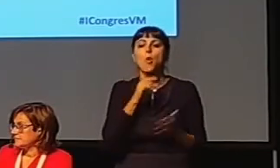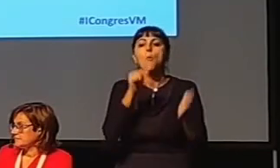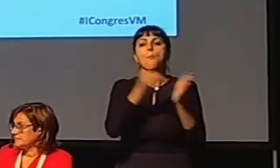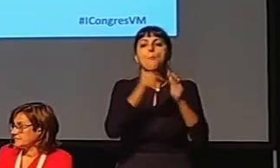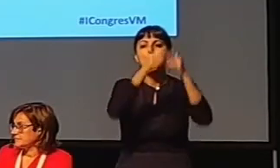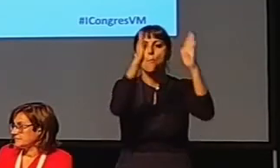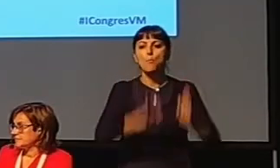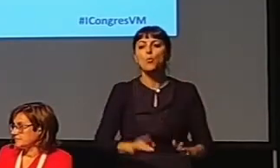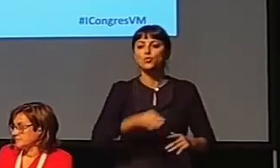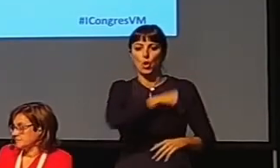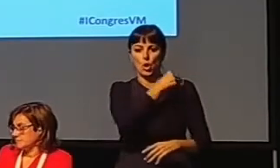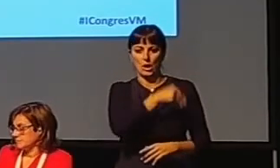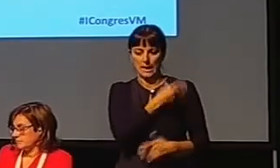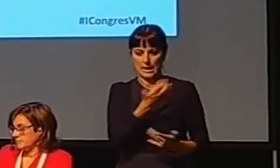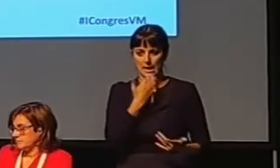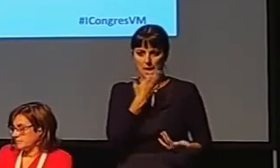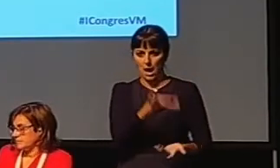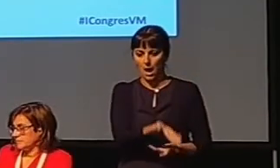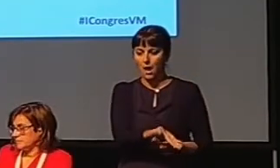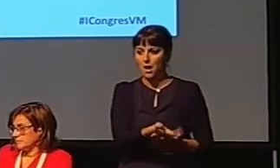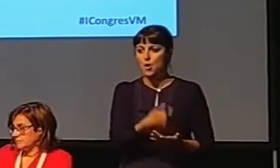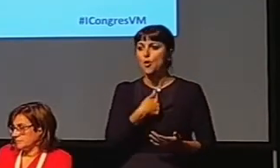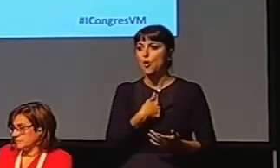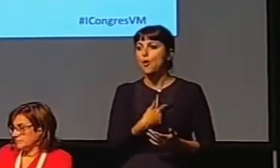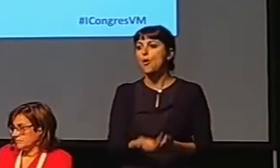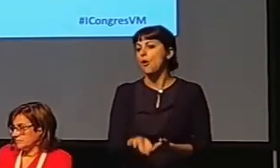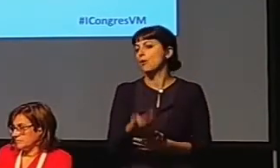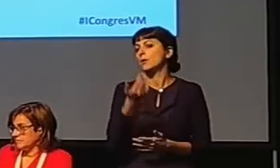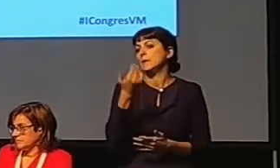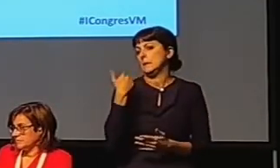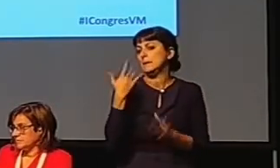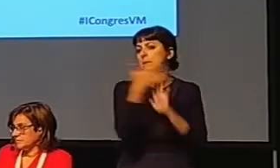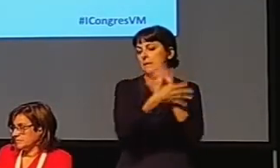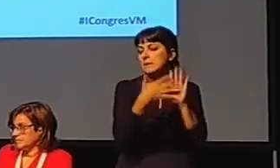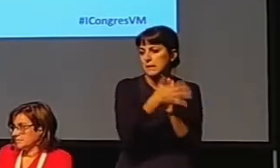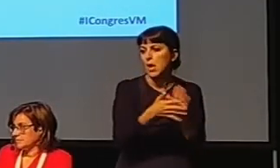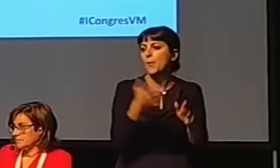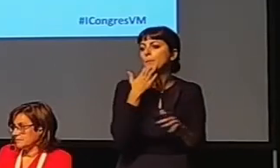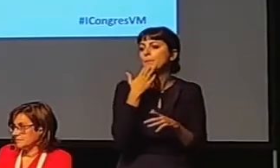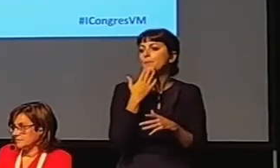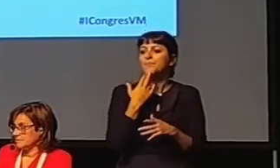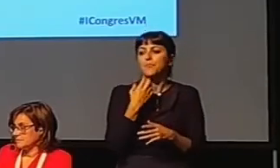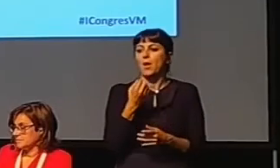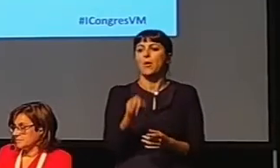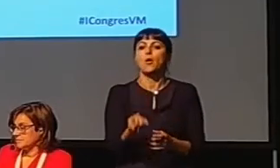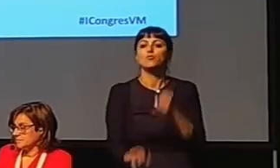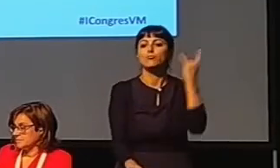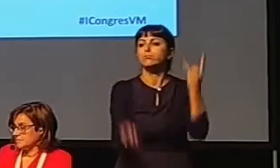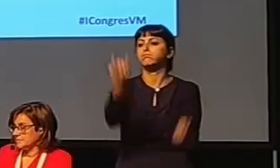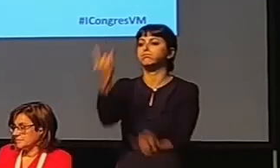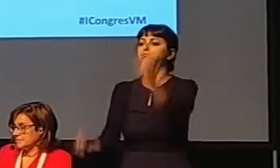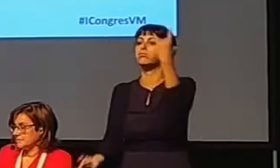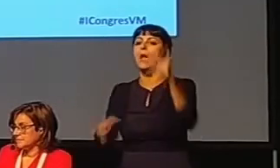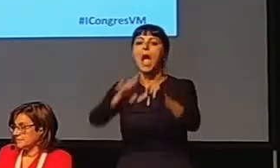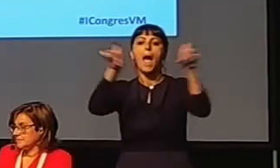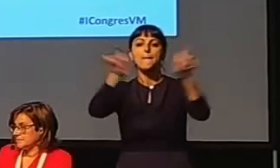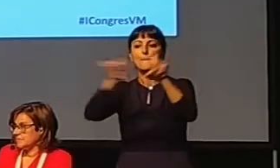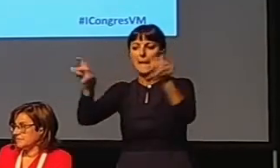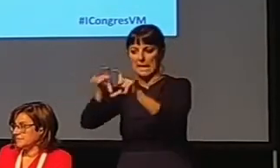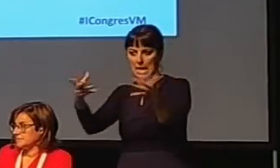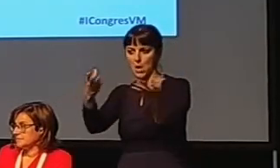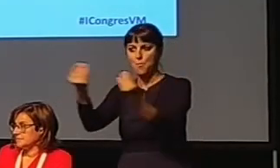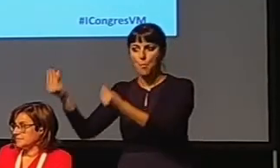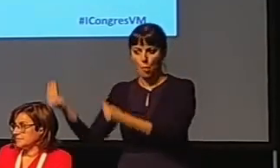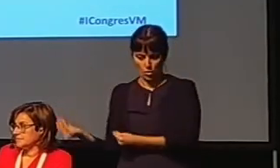dia els comentava a les companyes, que a les entitats, no a les empreses aquestes que han sortit com a bolets, perquè bolets surten també amb